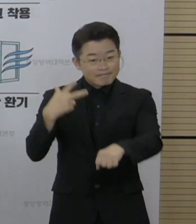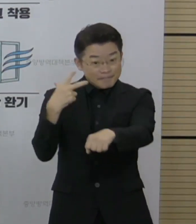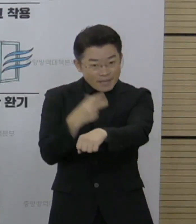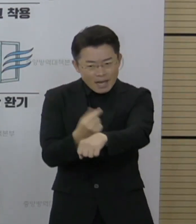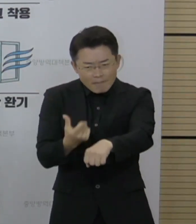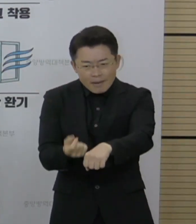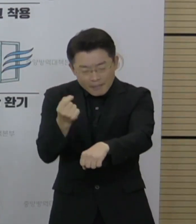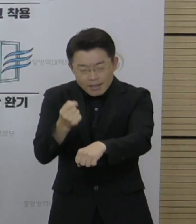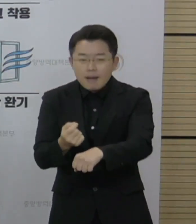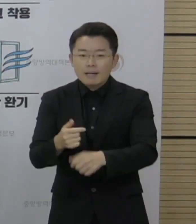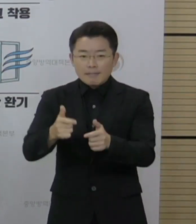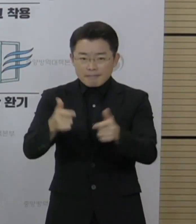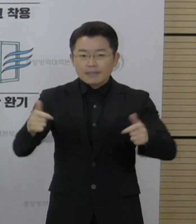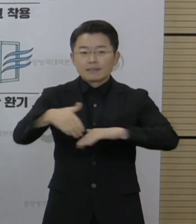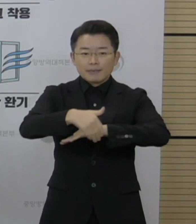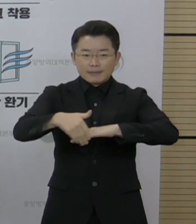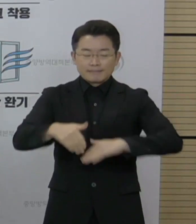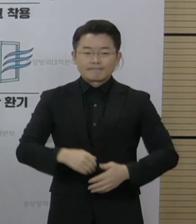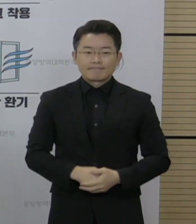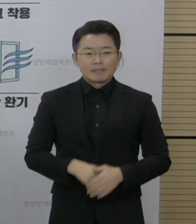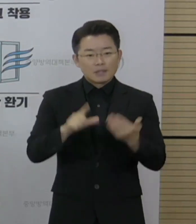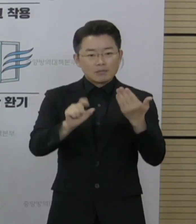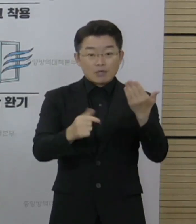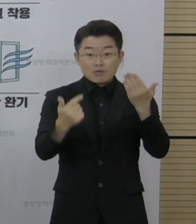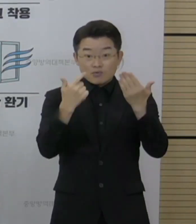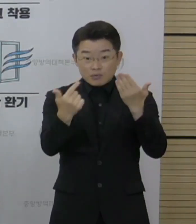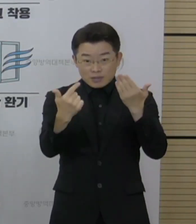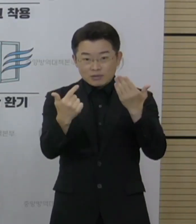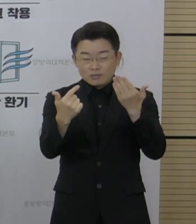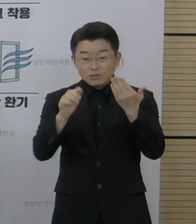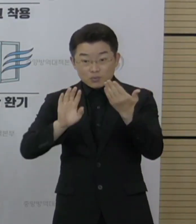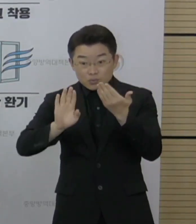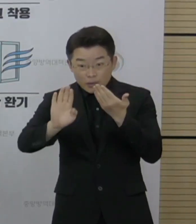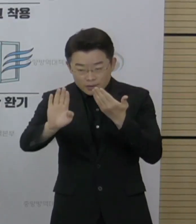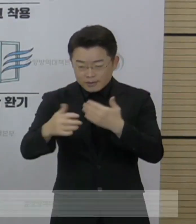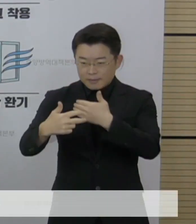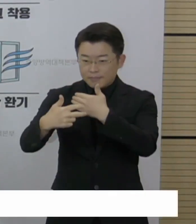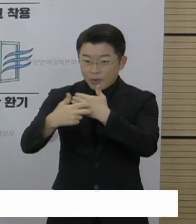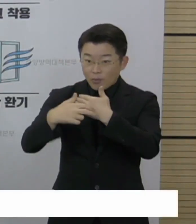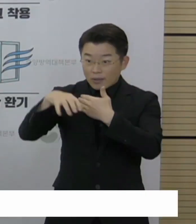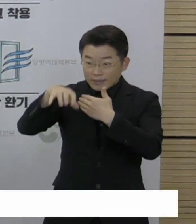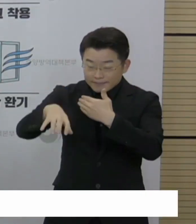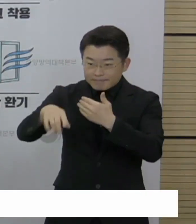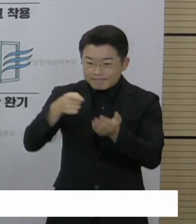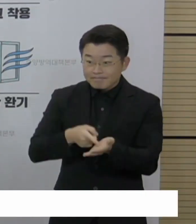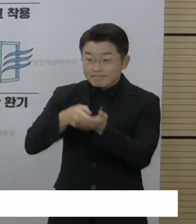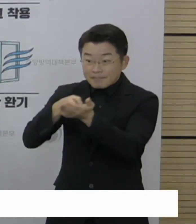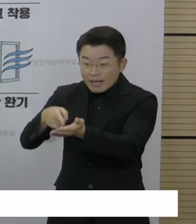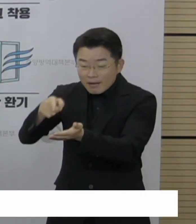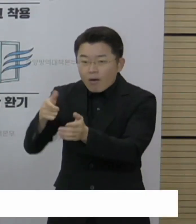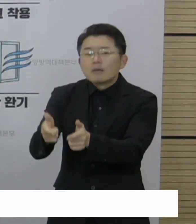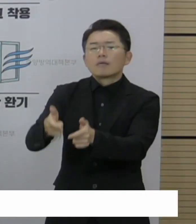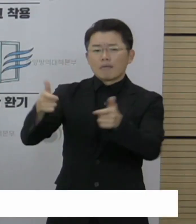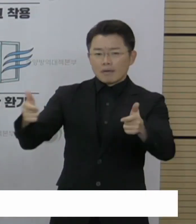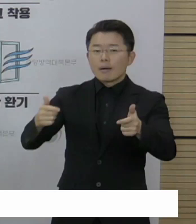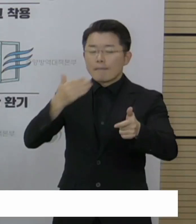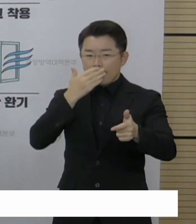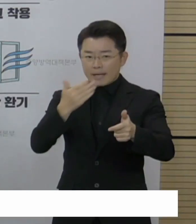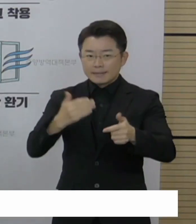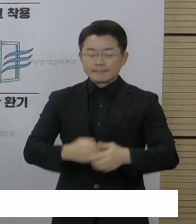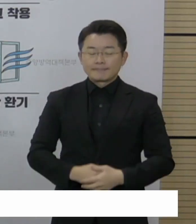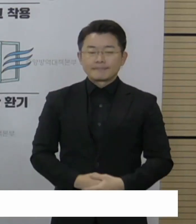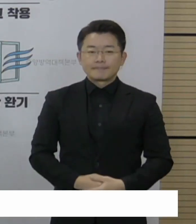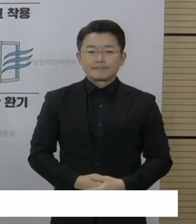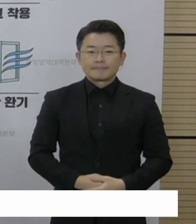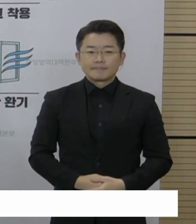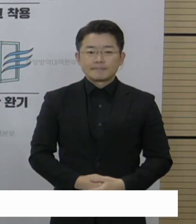신속하게 축하하기 위해 9월 6일 이후에 의료기관 별로 예약 가능한 건을 더 확대하였습니다